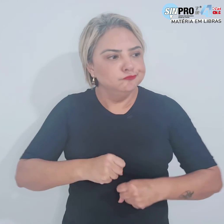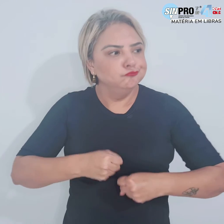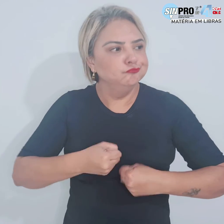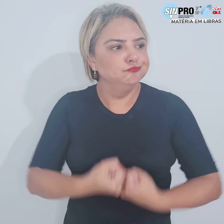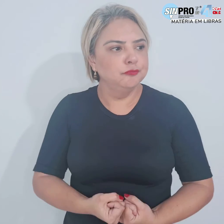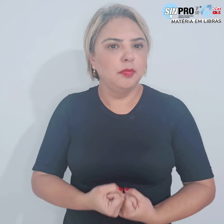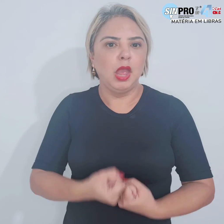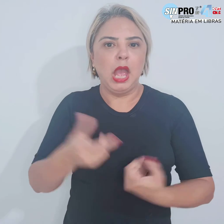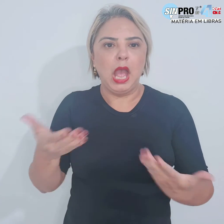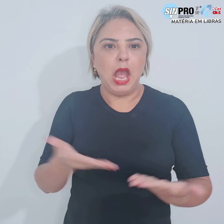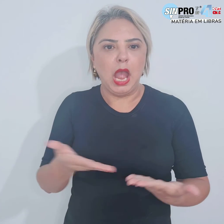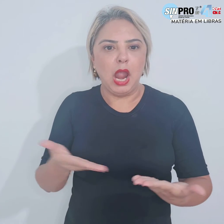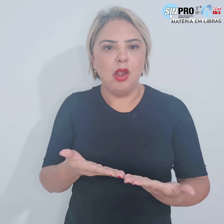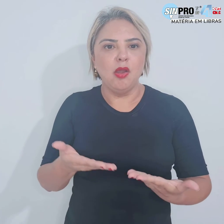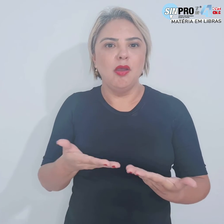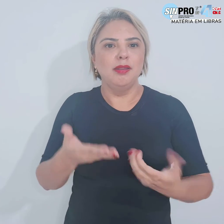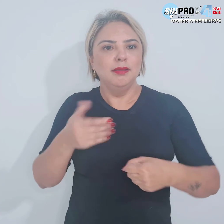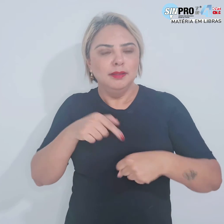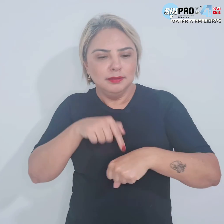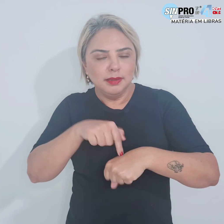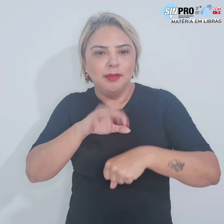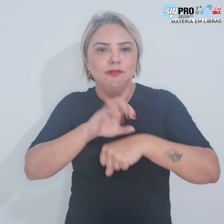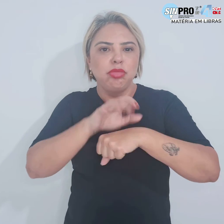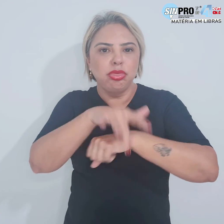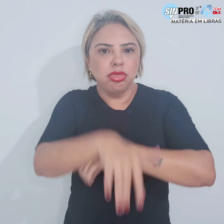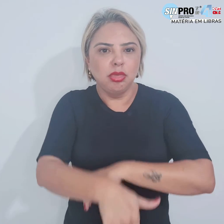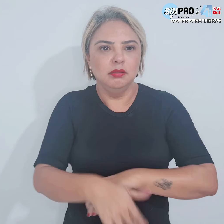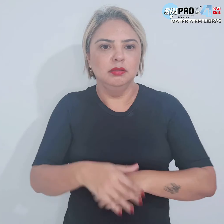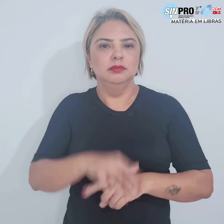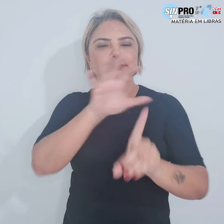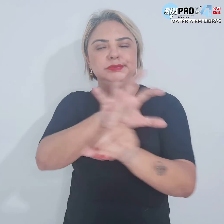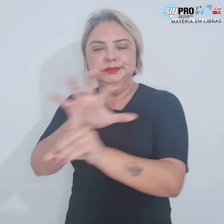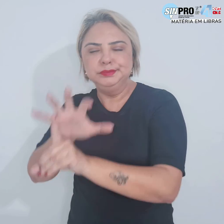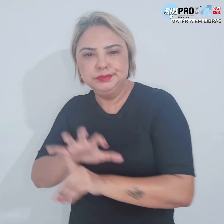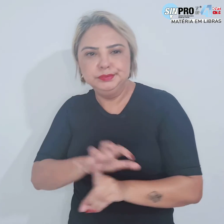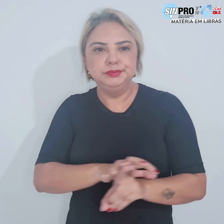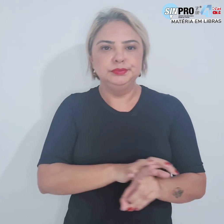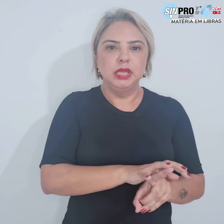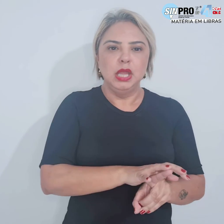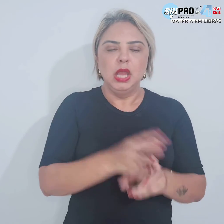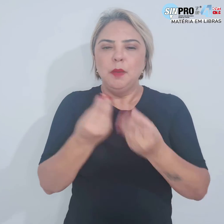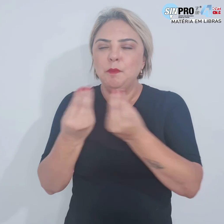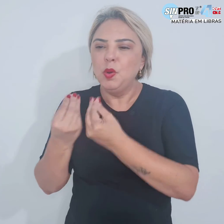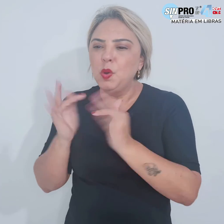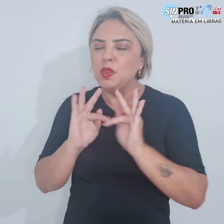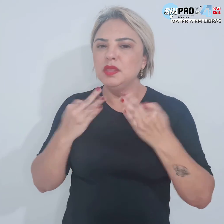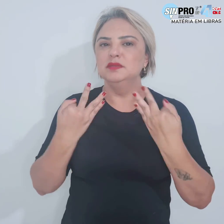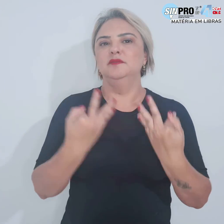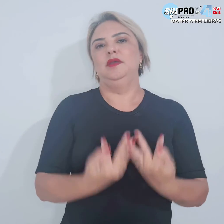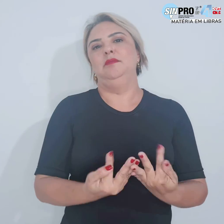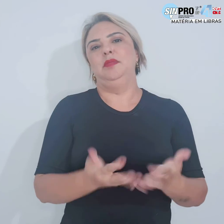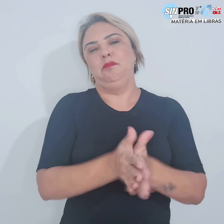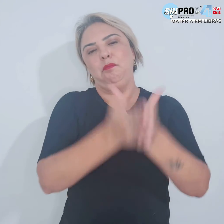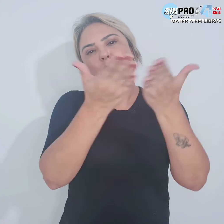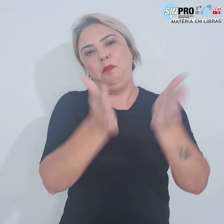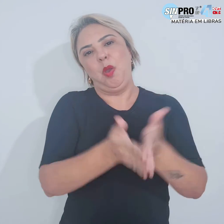se intensificou ainda mais neste momento de pandemia, atingindo dramaticamente as